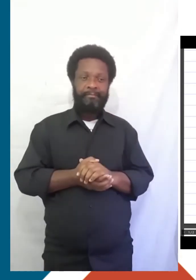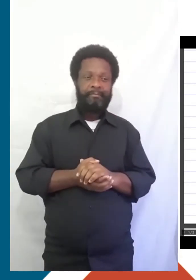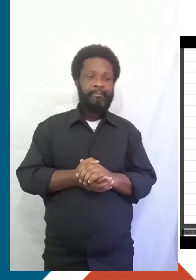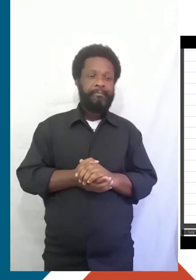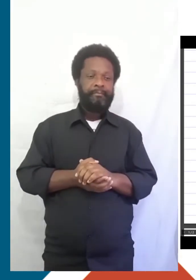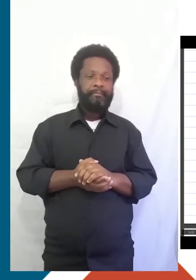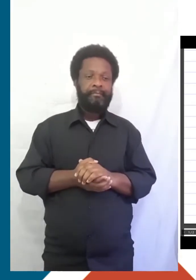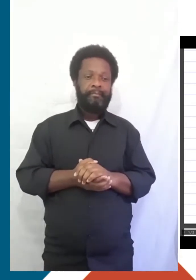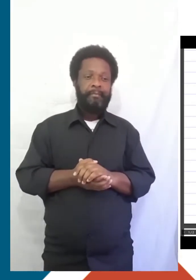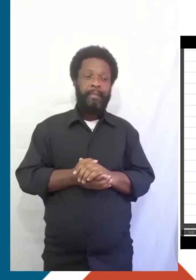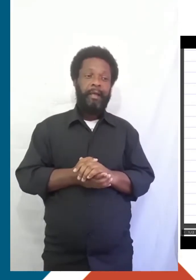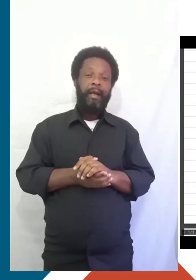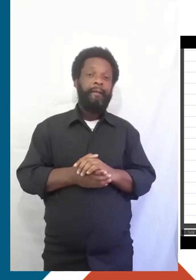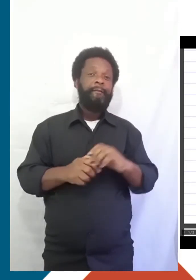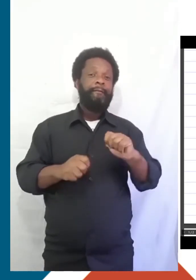para ele,